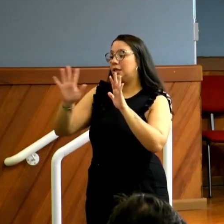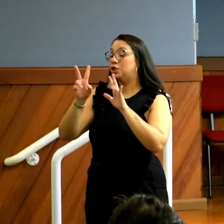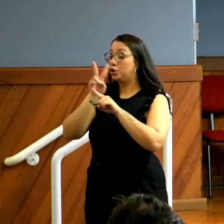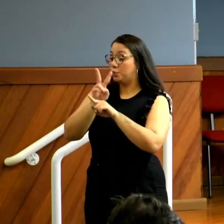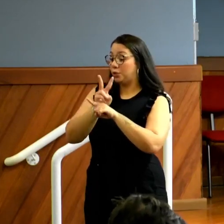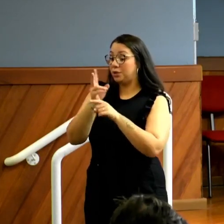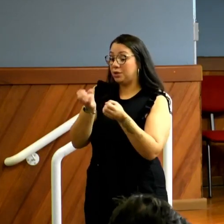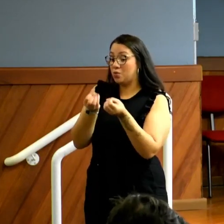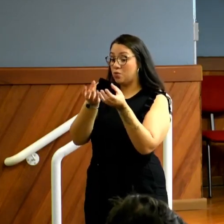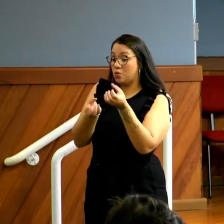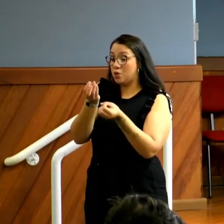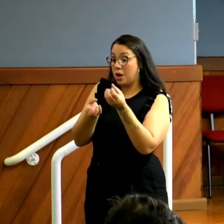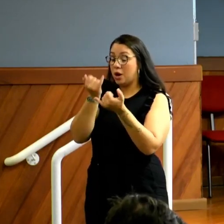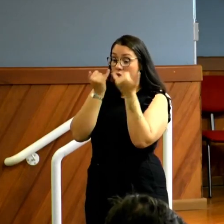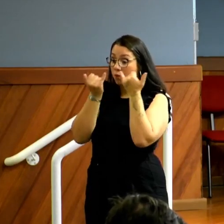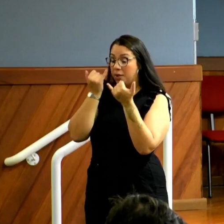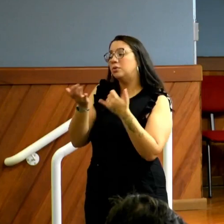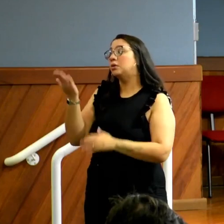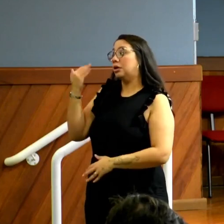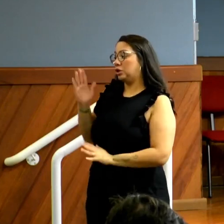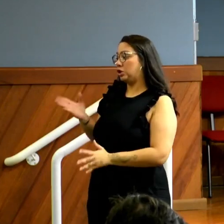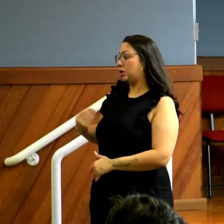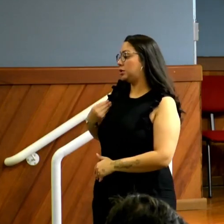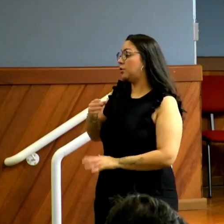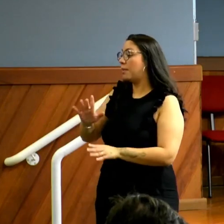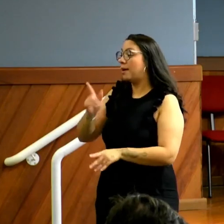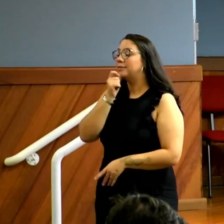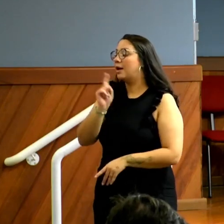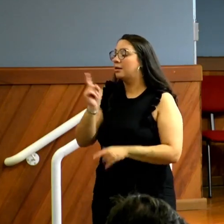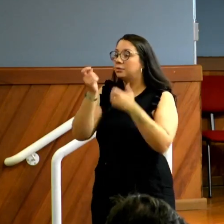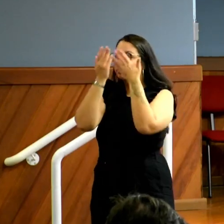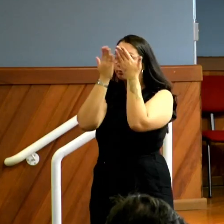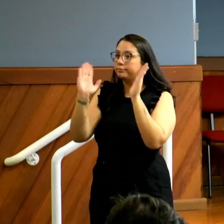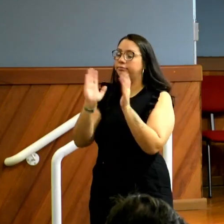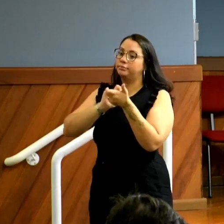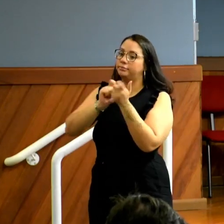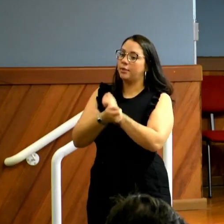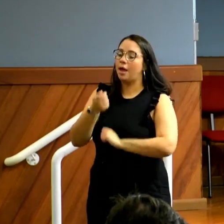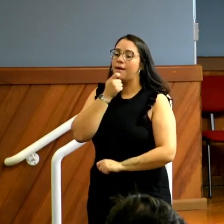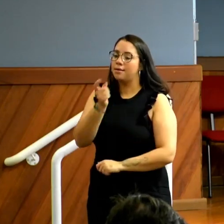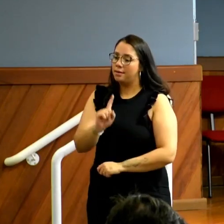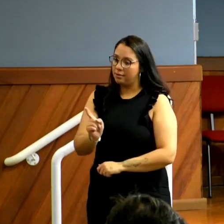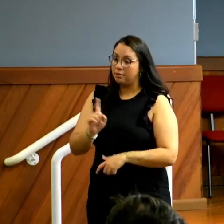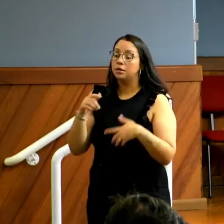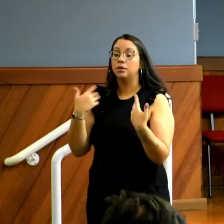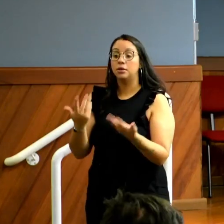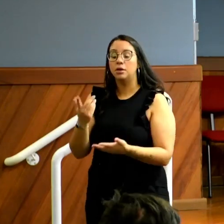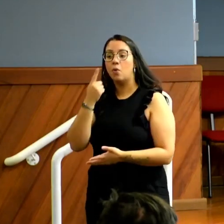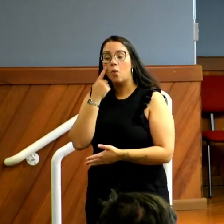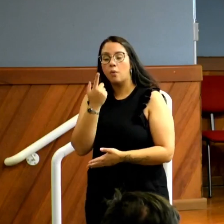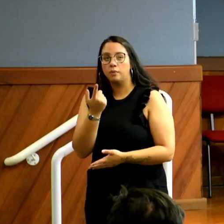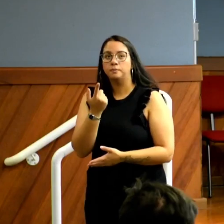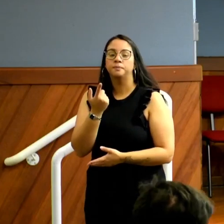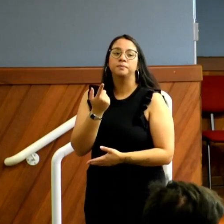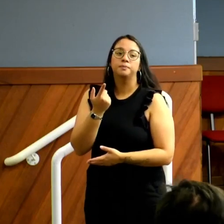Dados, né. Essas coisas já estavam, mas nós ainda não estávamos muito adaptados a elas, né. E um pressuposto